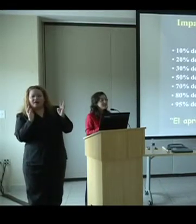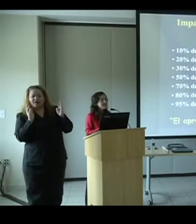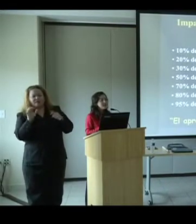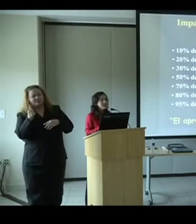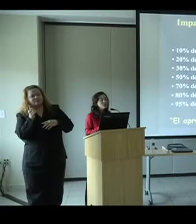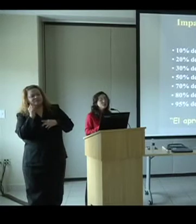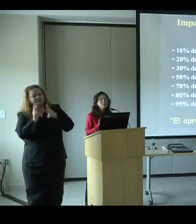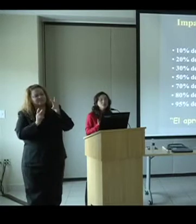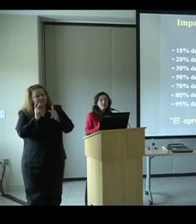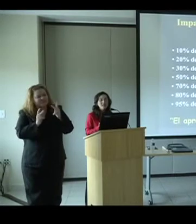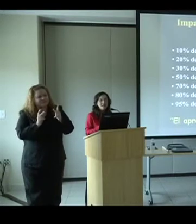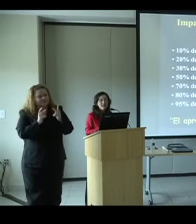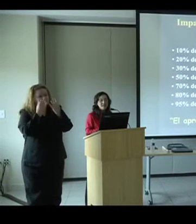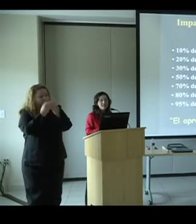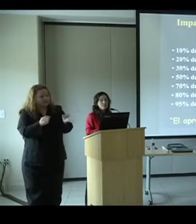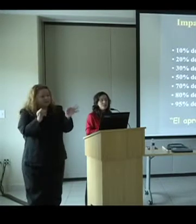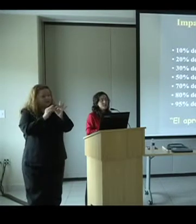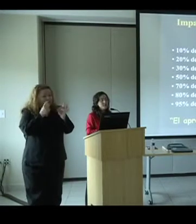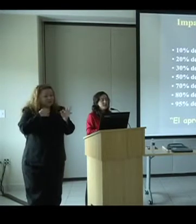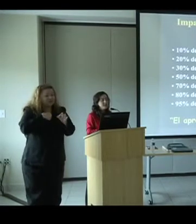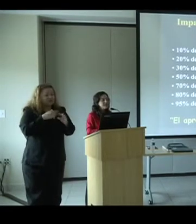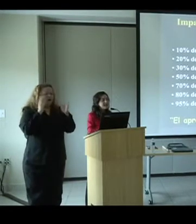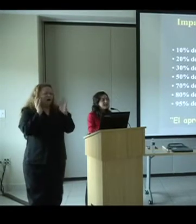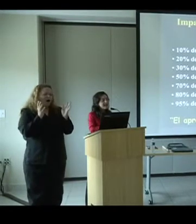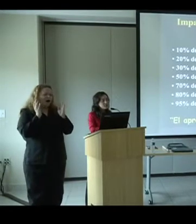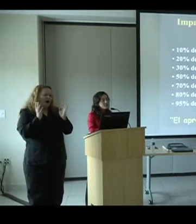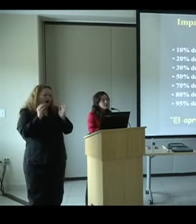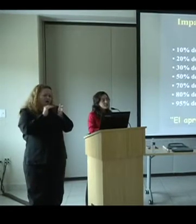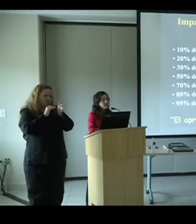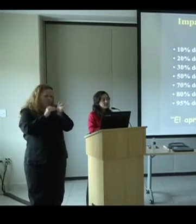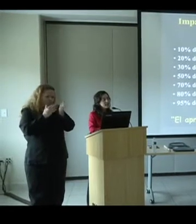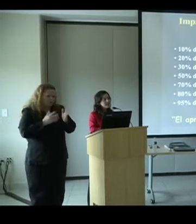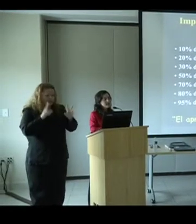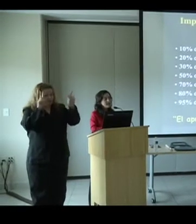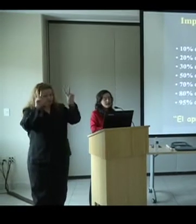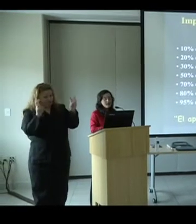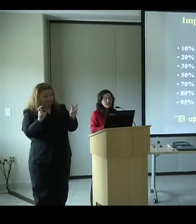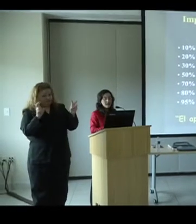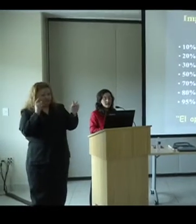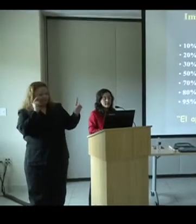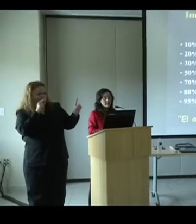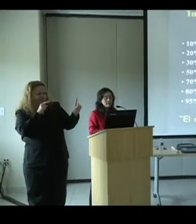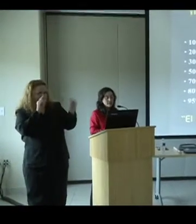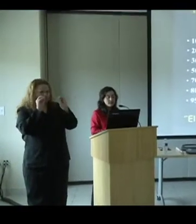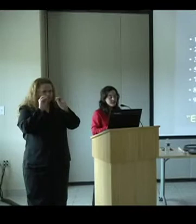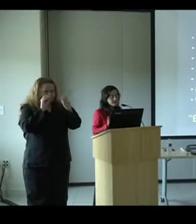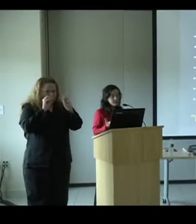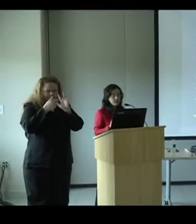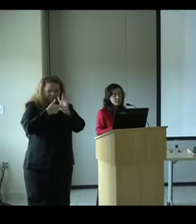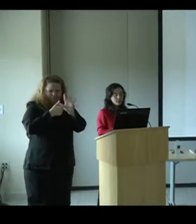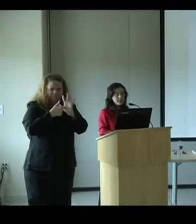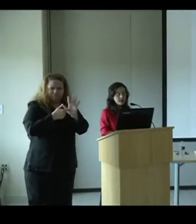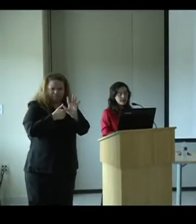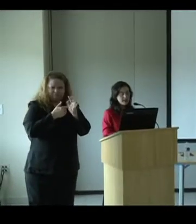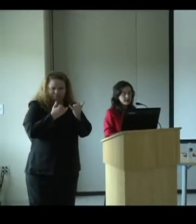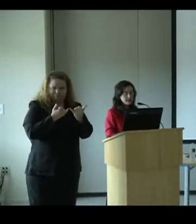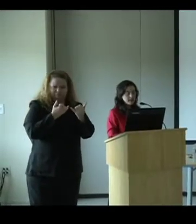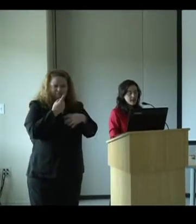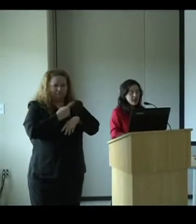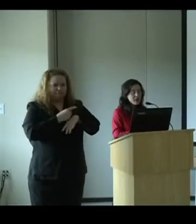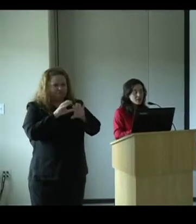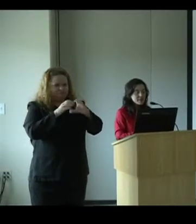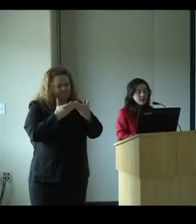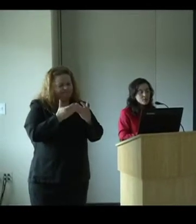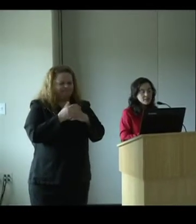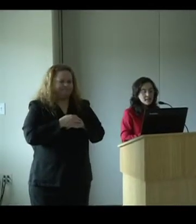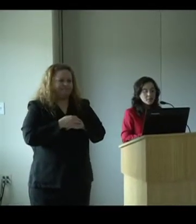bien importante que podamos discutir en clase con nuestros estudiantes el tópico que se esté discutiendo ese día en clase